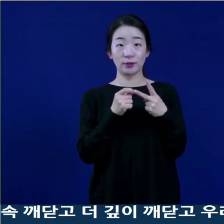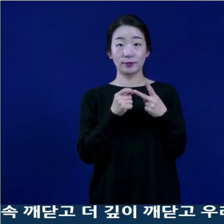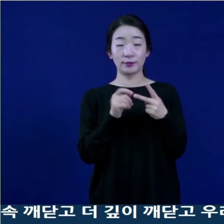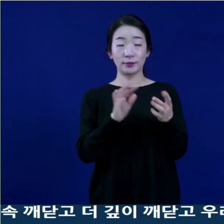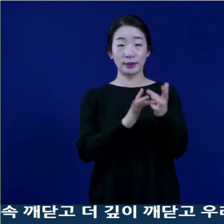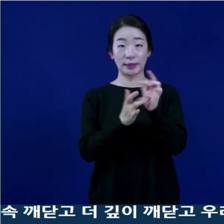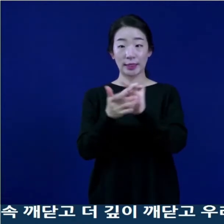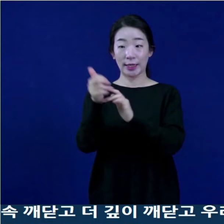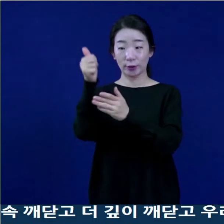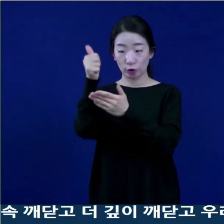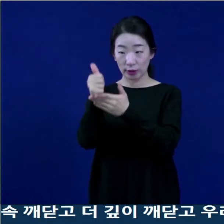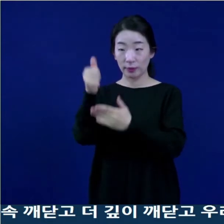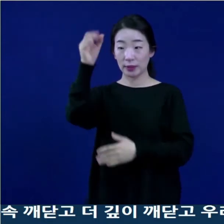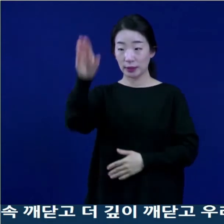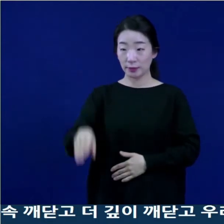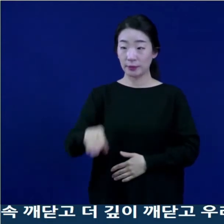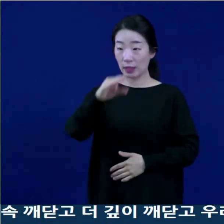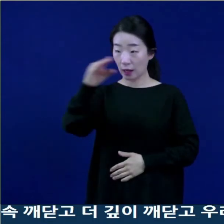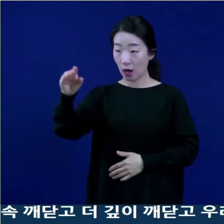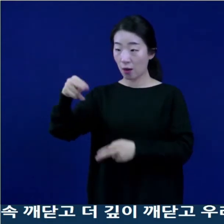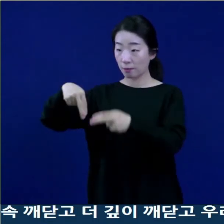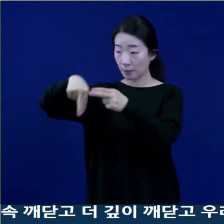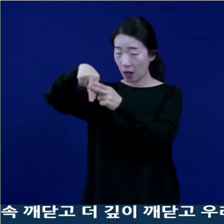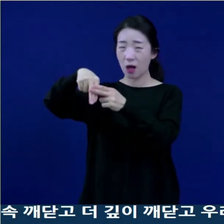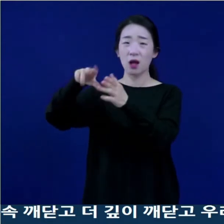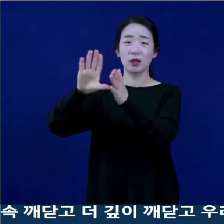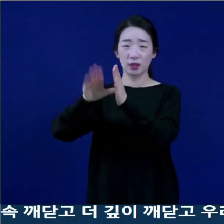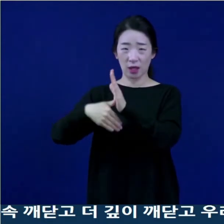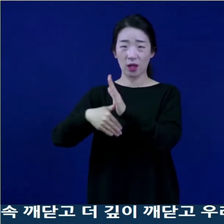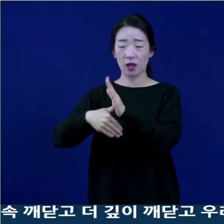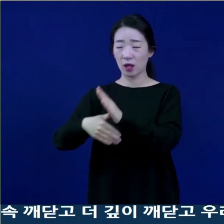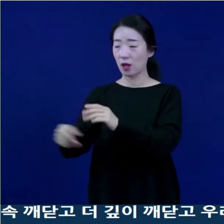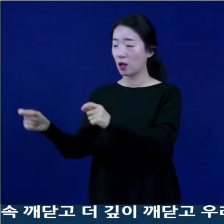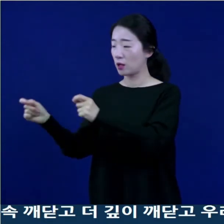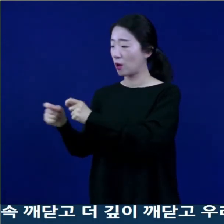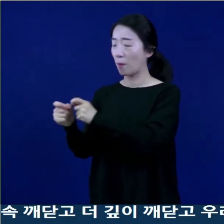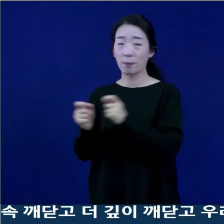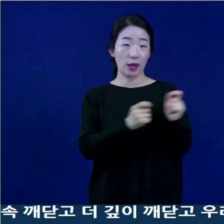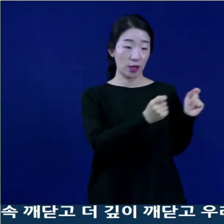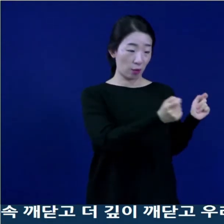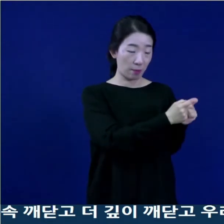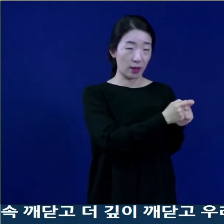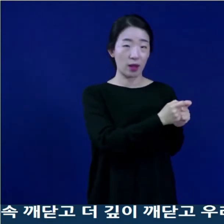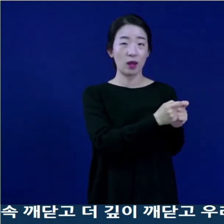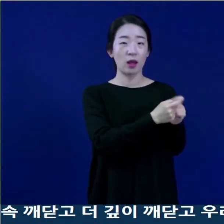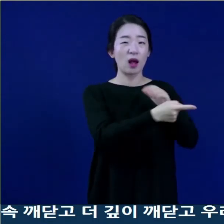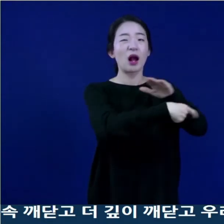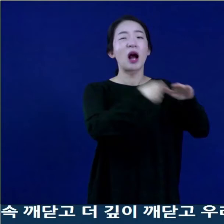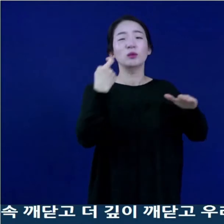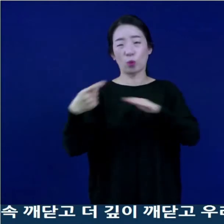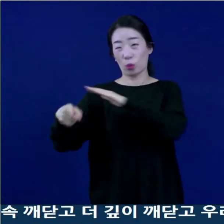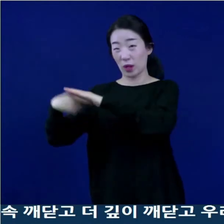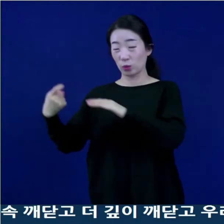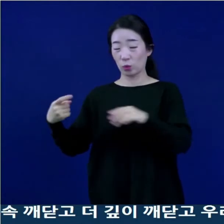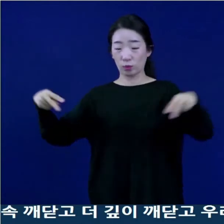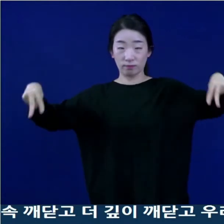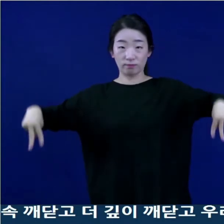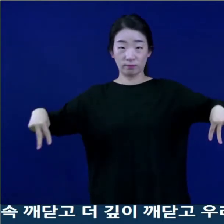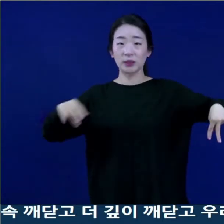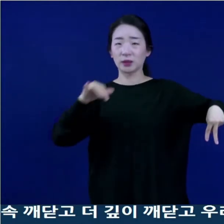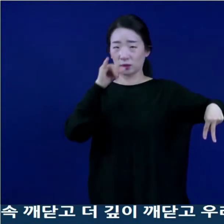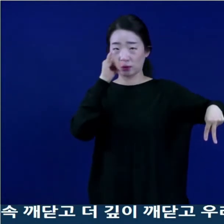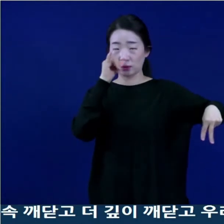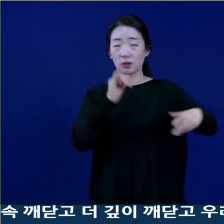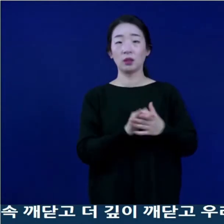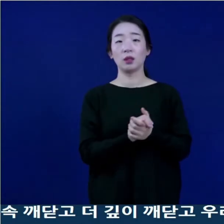예수님이 십자가 달리실 때 양편의 강도가 같이 이렇게 달렸습니다. 그런데